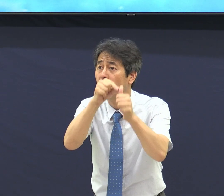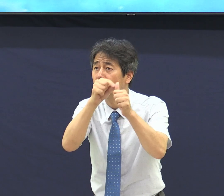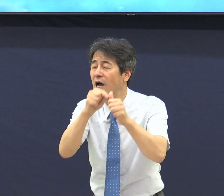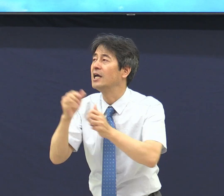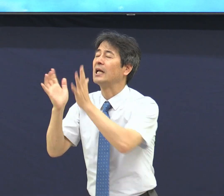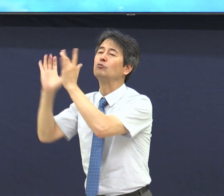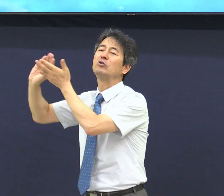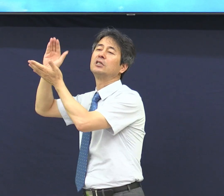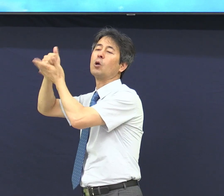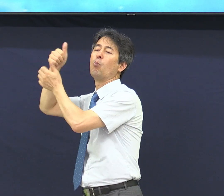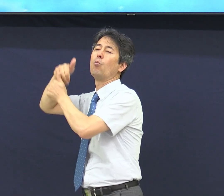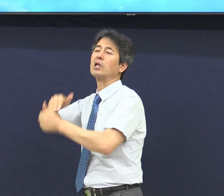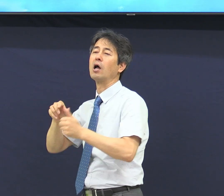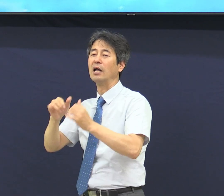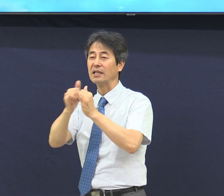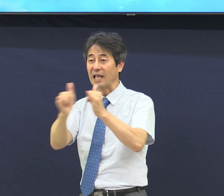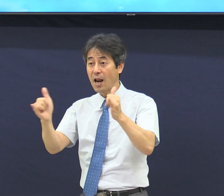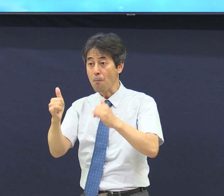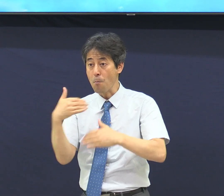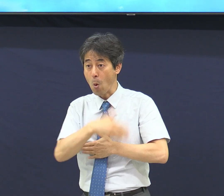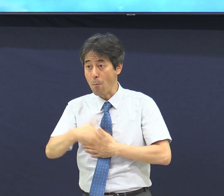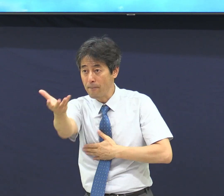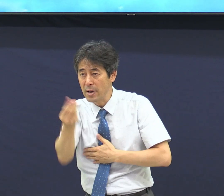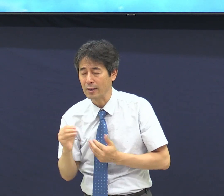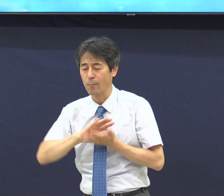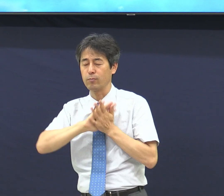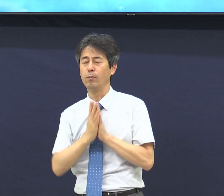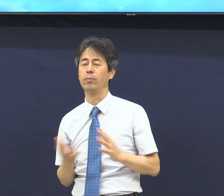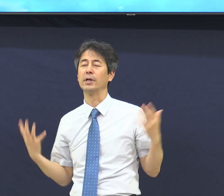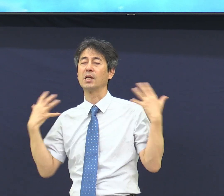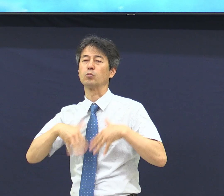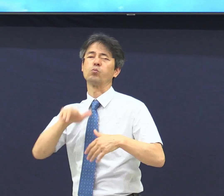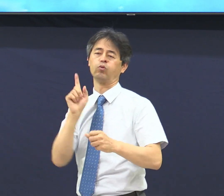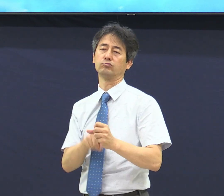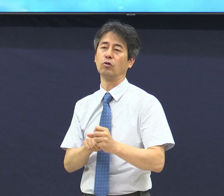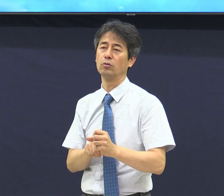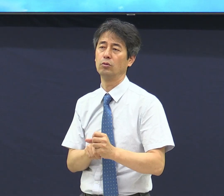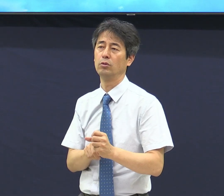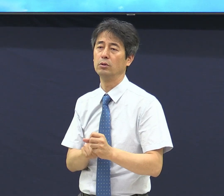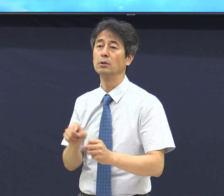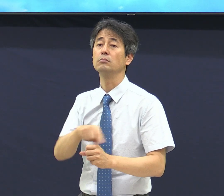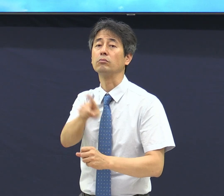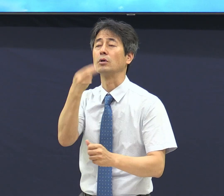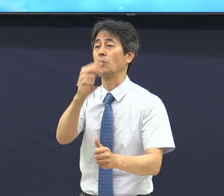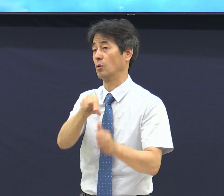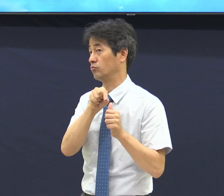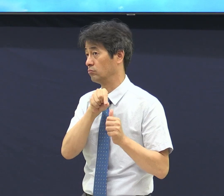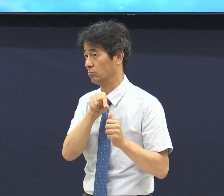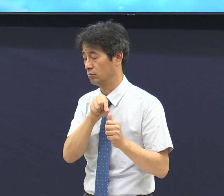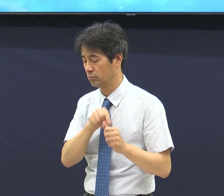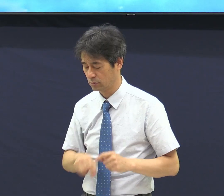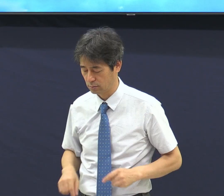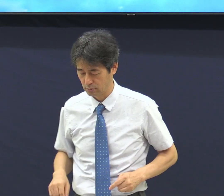하나님께서 사람의 생명을 구원하기 위해서 이 땅에 오셔서 예수 그리스도께서 사람의 육신을